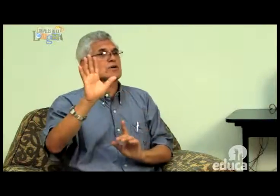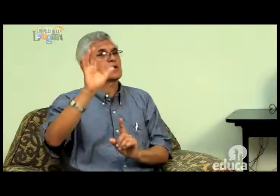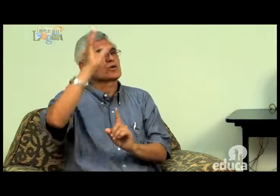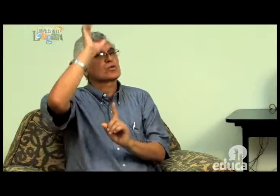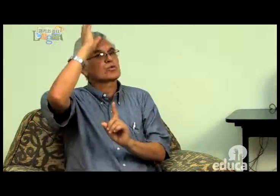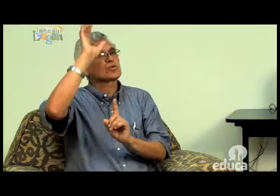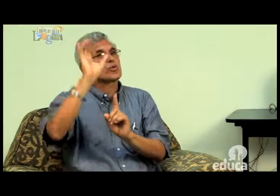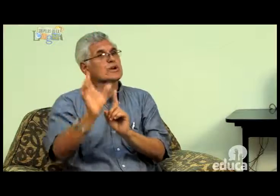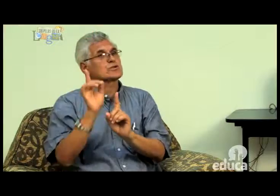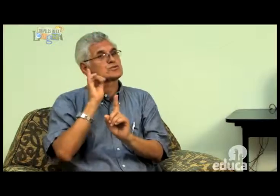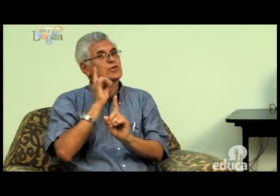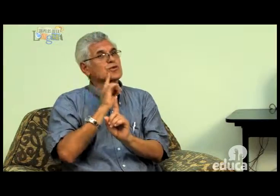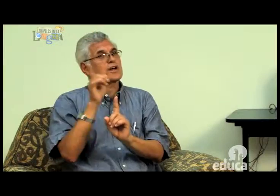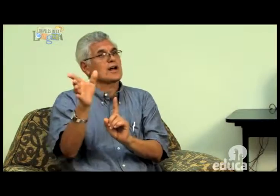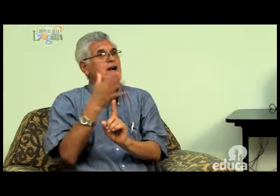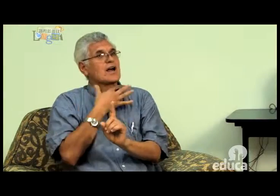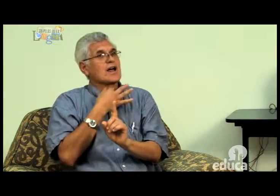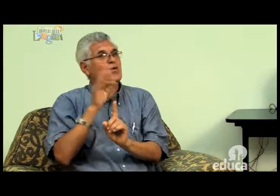de cada persona.